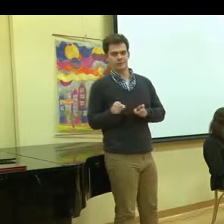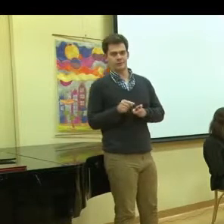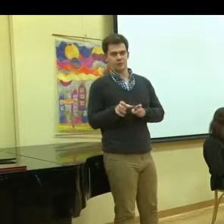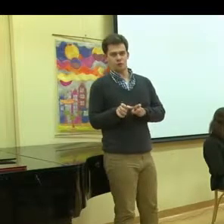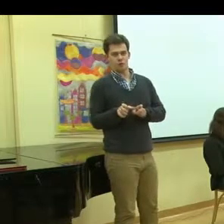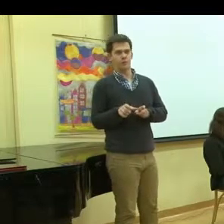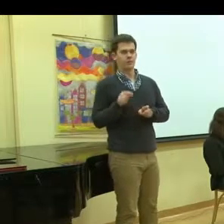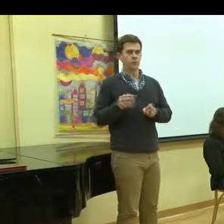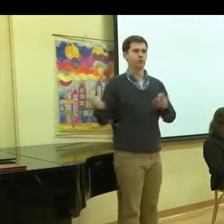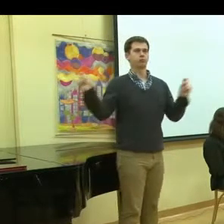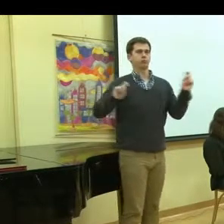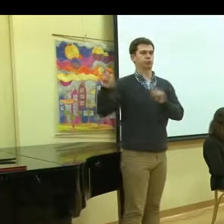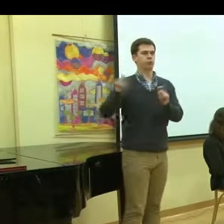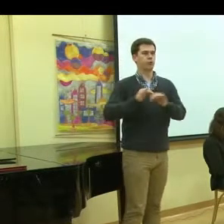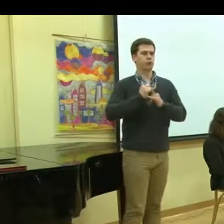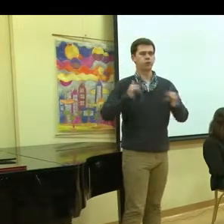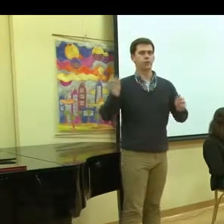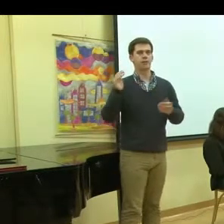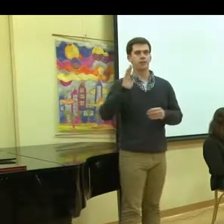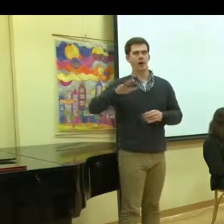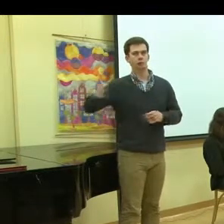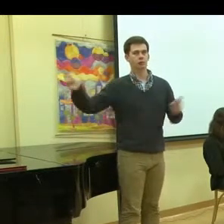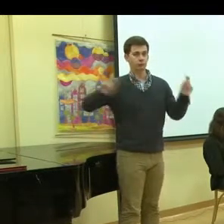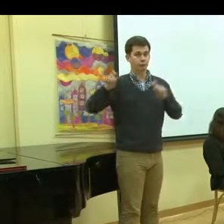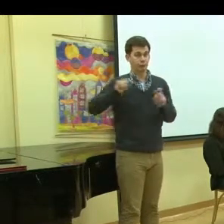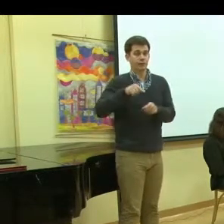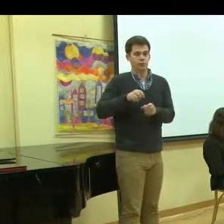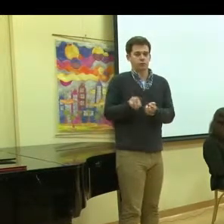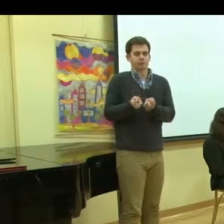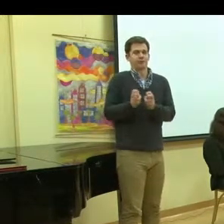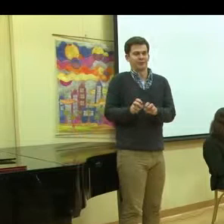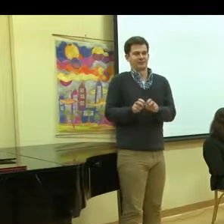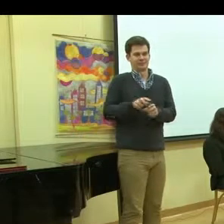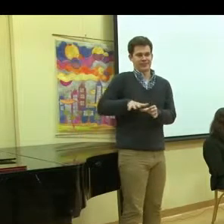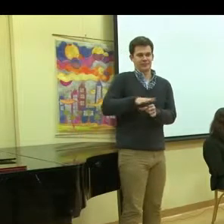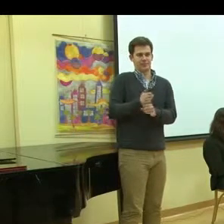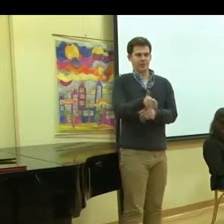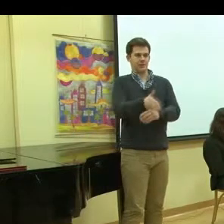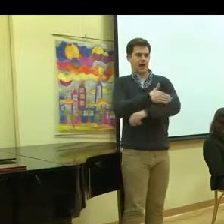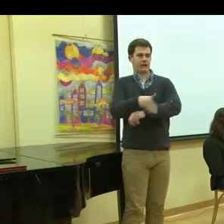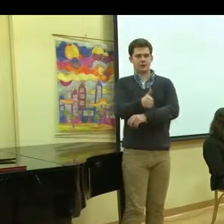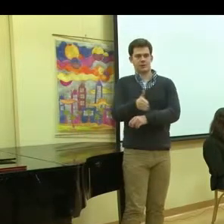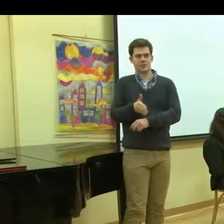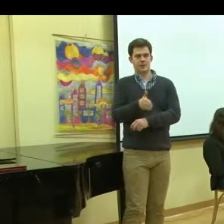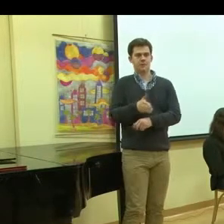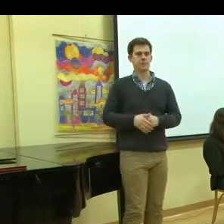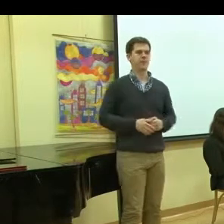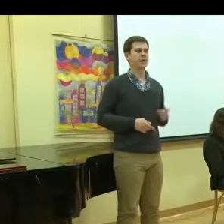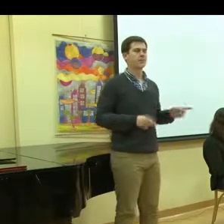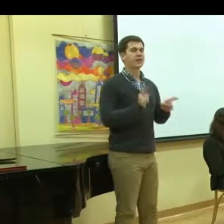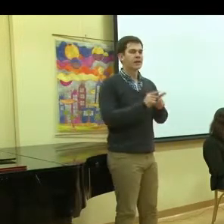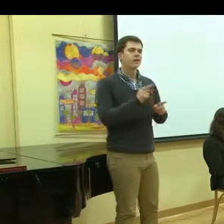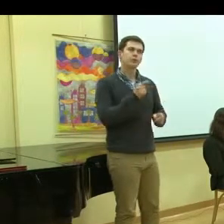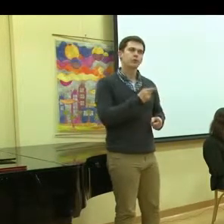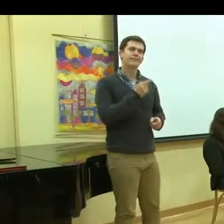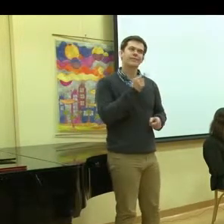Porque tango, una de las cosas que lo destaca es esa improvisación. Bo to też taki element, który bardzo rozróżnia tango